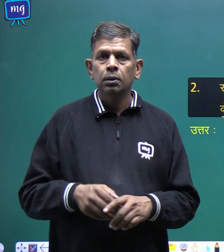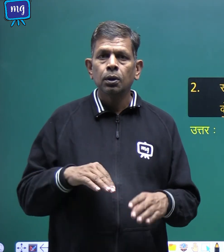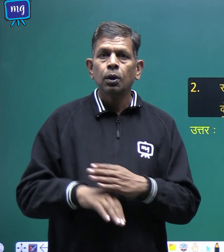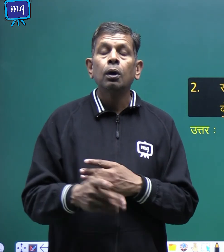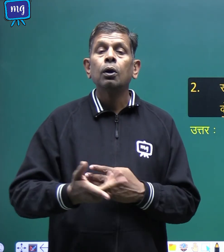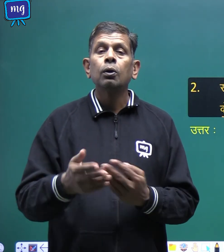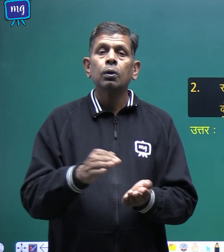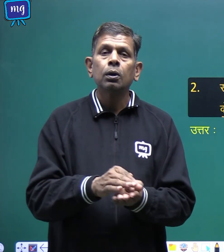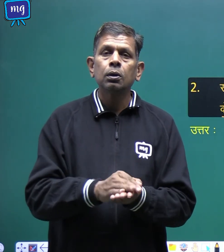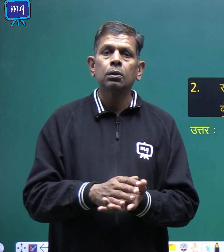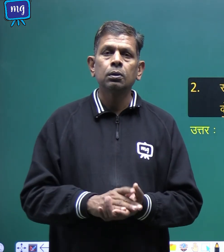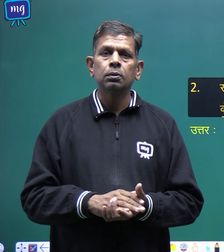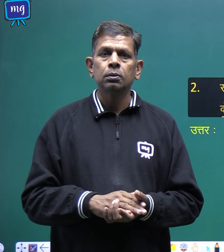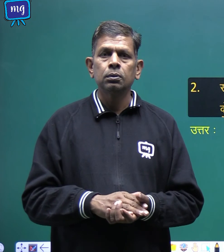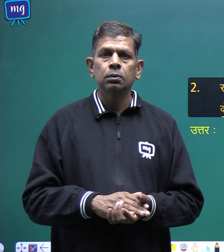क्यों रखा जाता है?